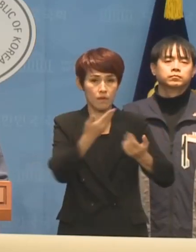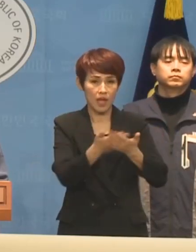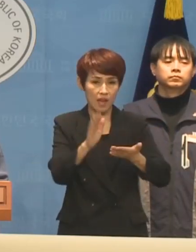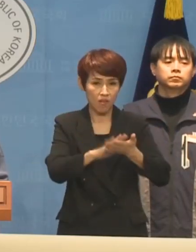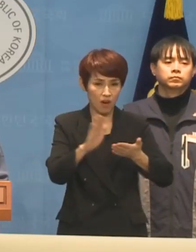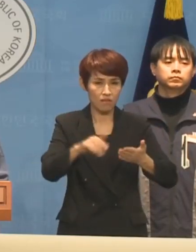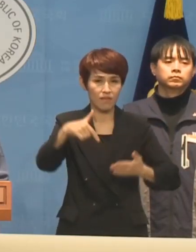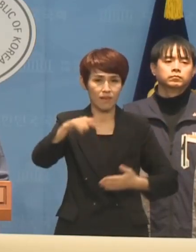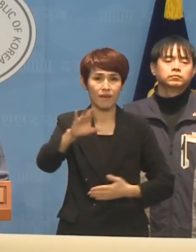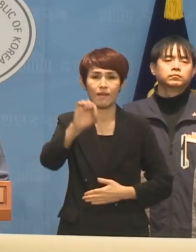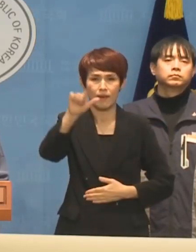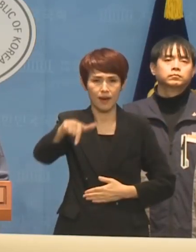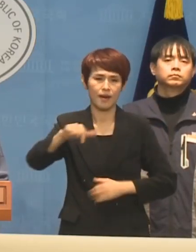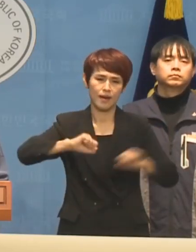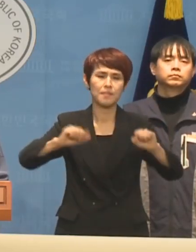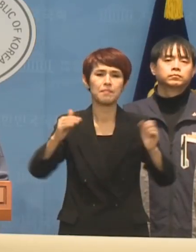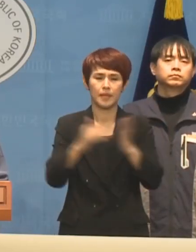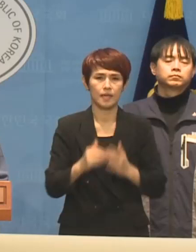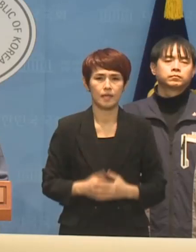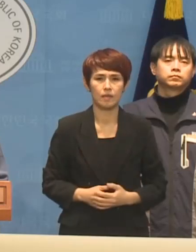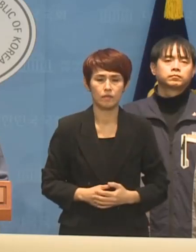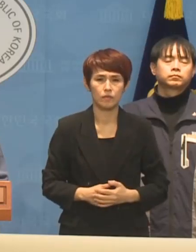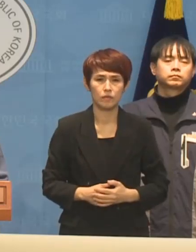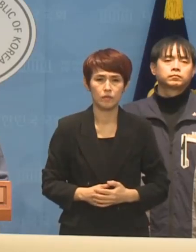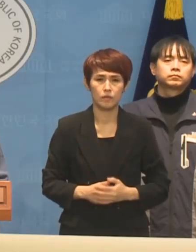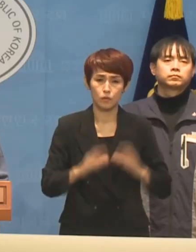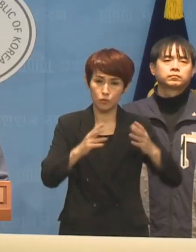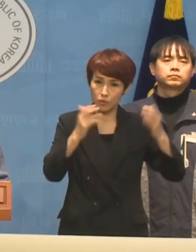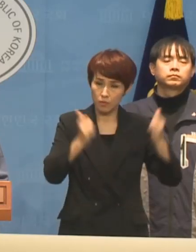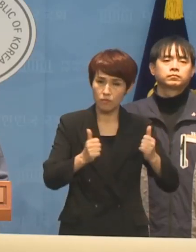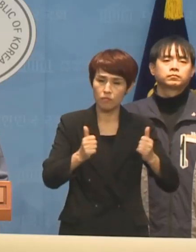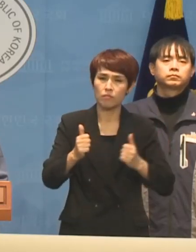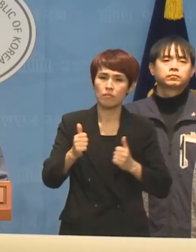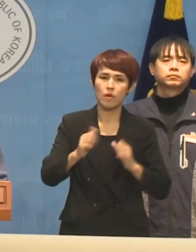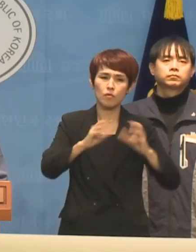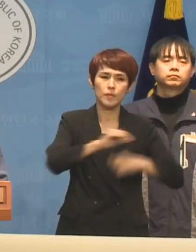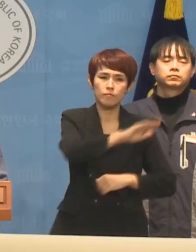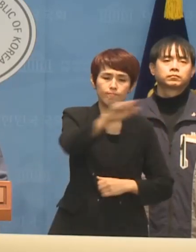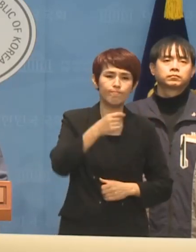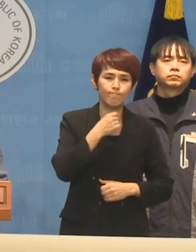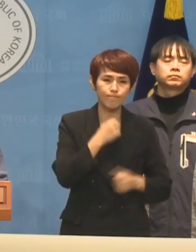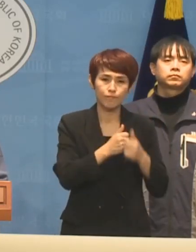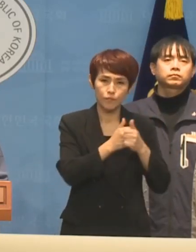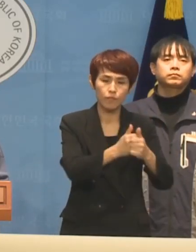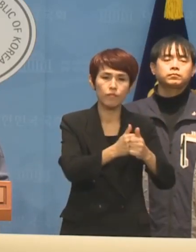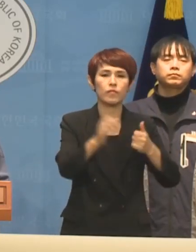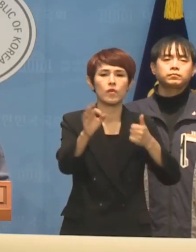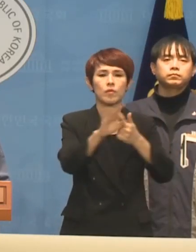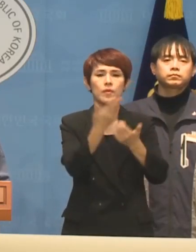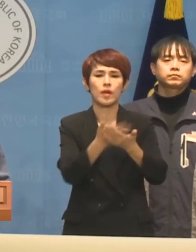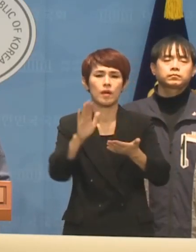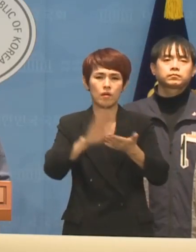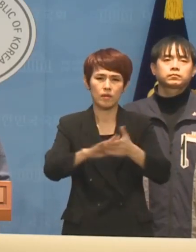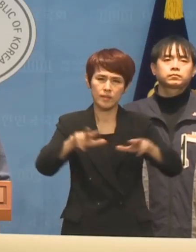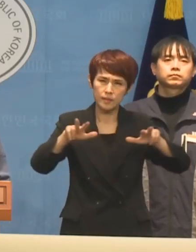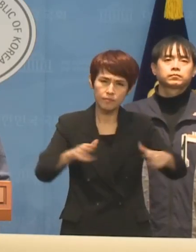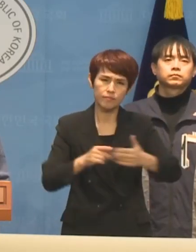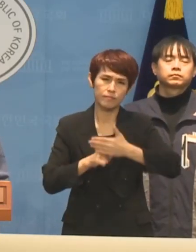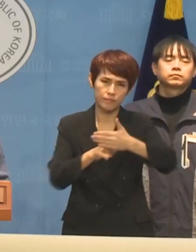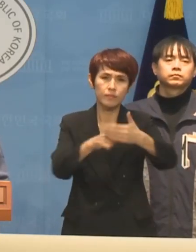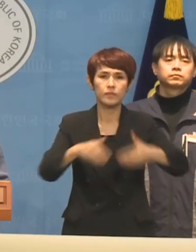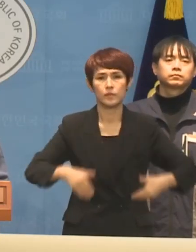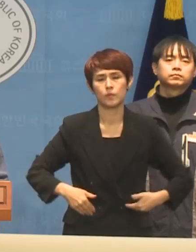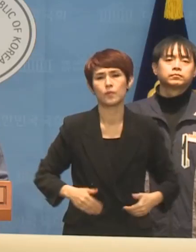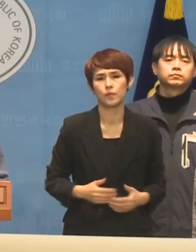추진해 왔습니다. 국회는 윤석열의 연금개혁이 아닌 시민들의 뜻에 따른 연금개혁을 지금 당장 추진해야